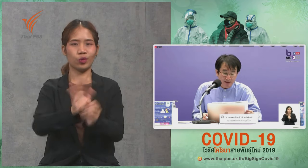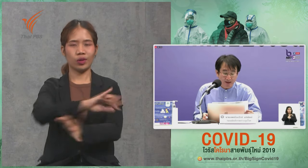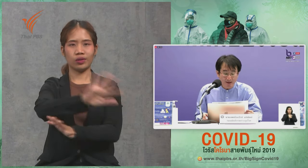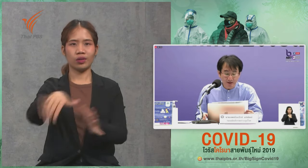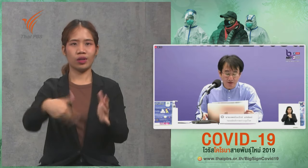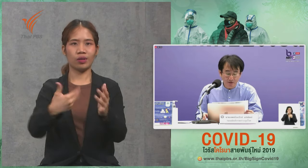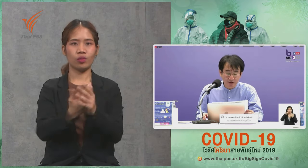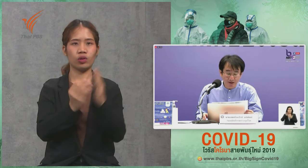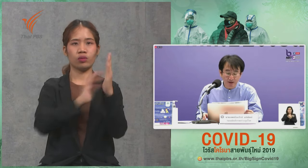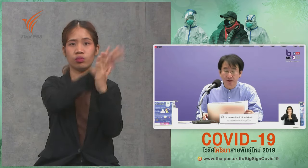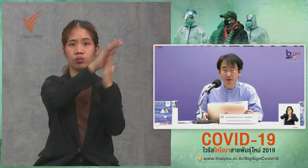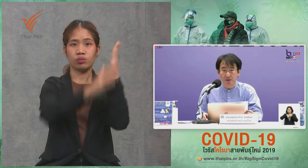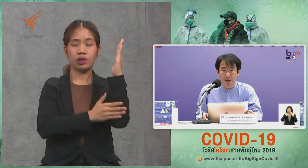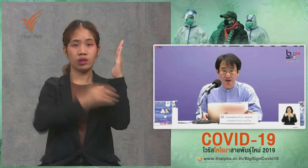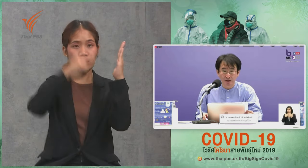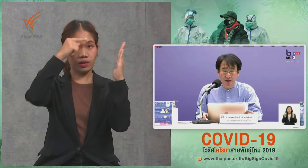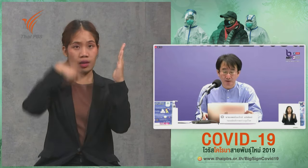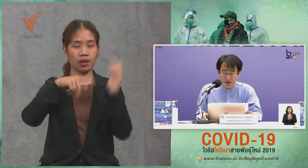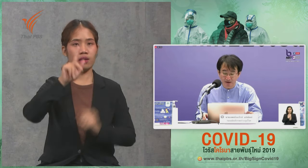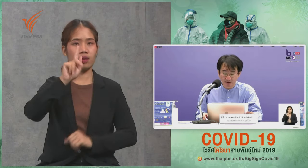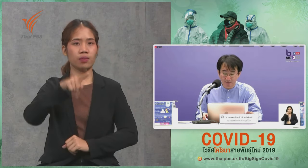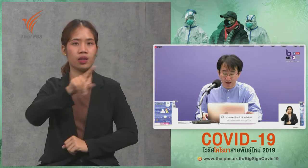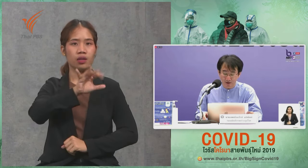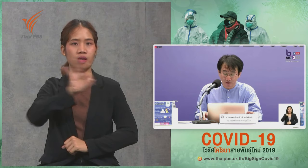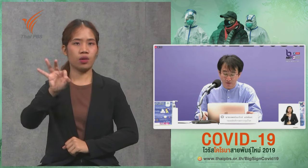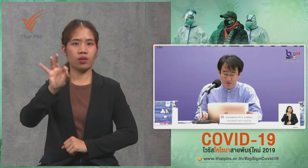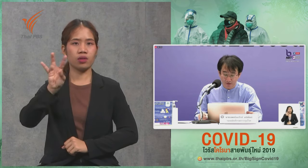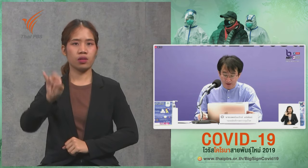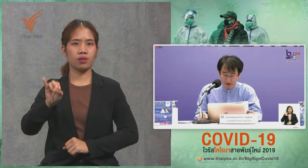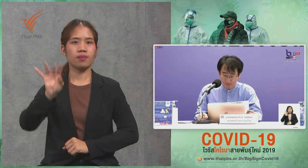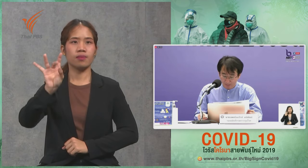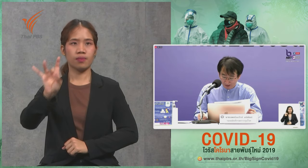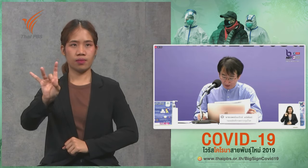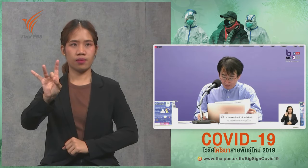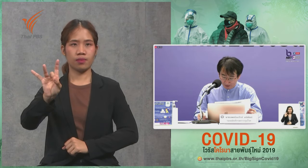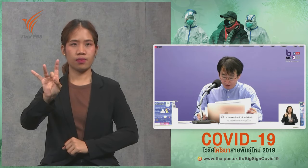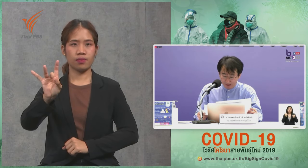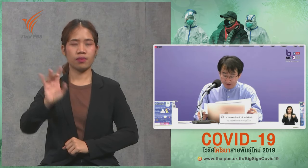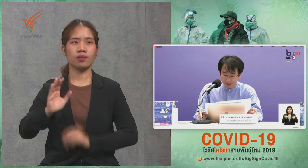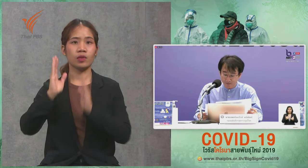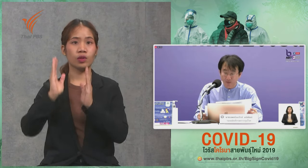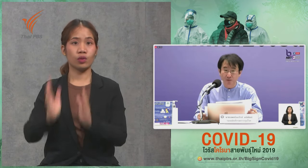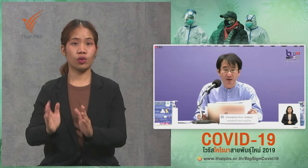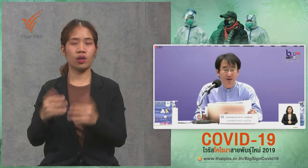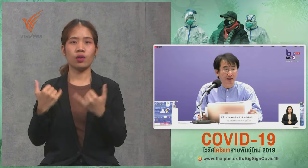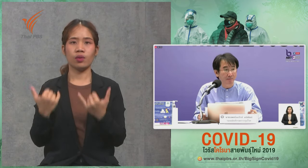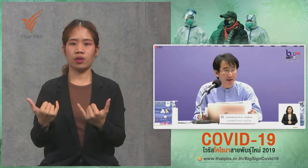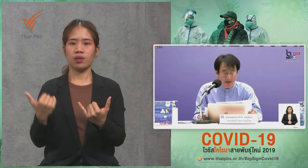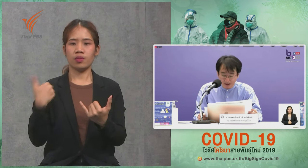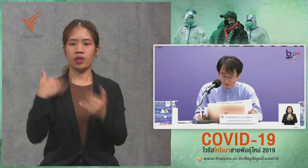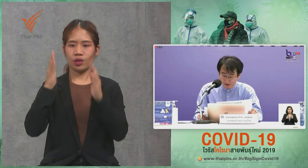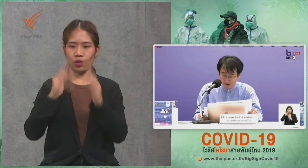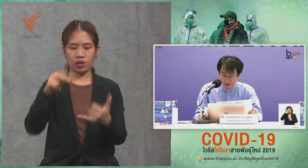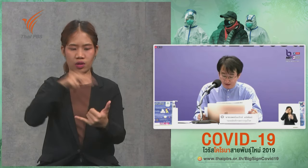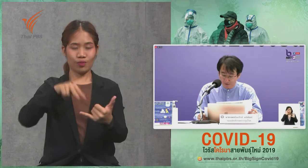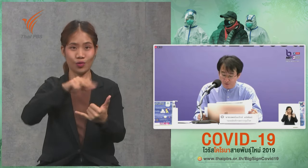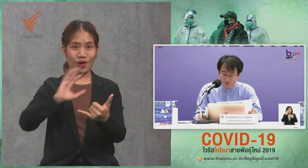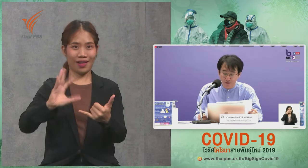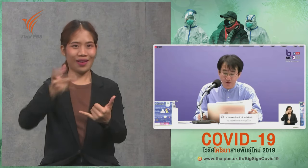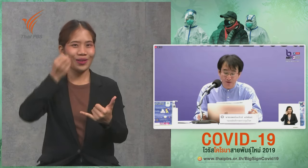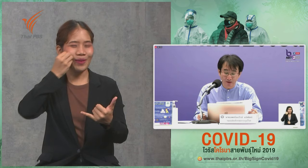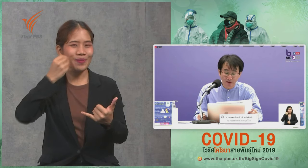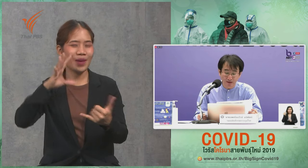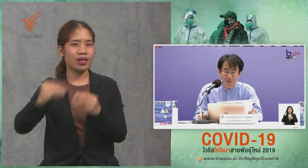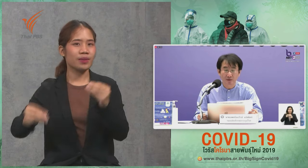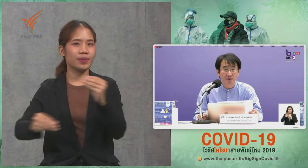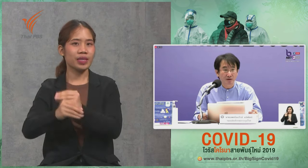ทั้งประเทศเนี่ยอยู่ที่ 1,978 คนนะครับวันนี้ก็มีผู้ป่วยที่กลับบ้านได้เพิ่มอีก76